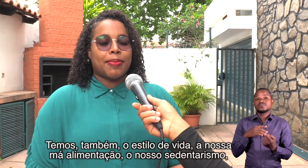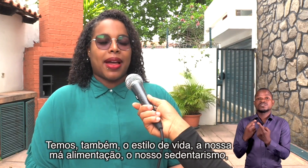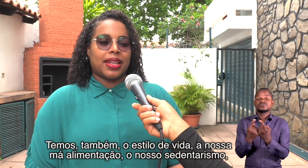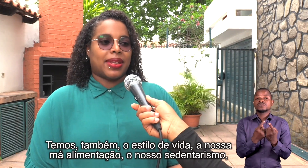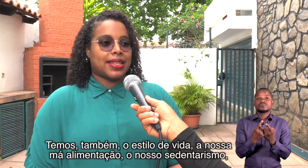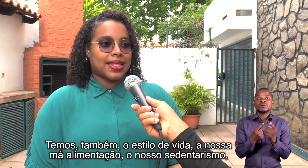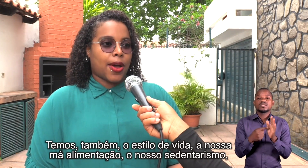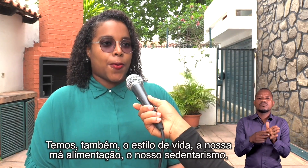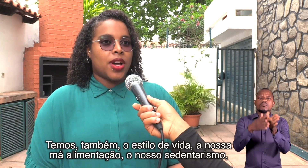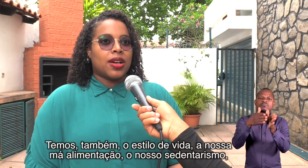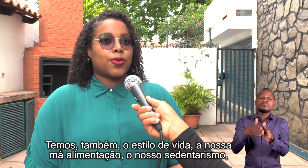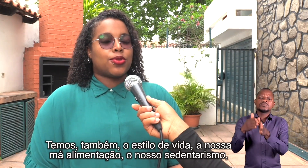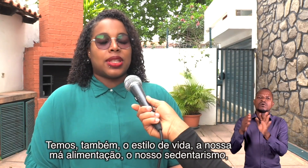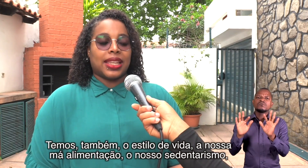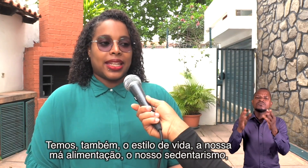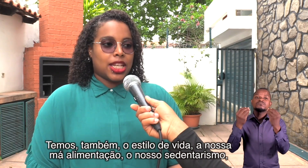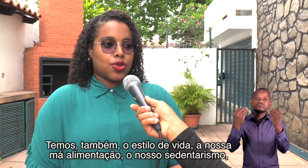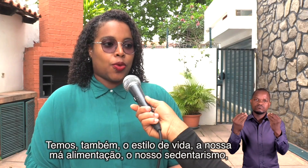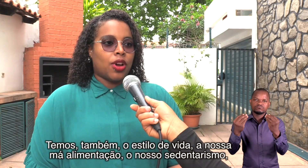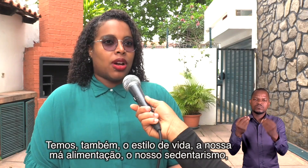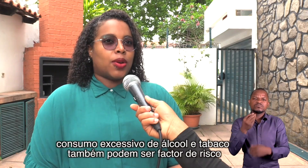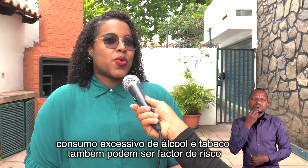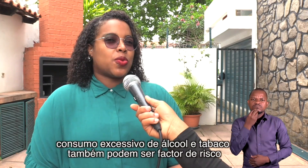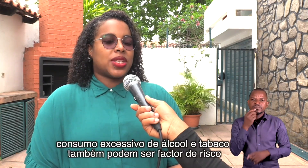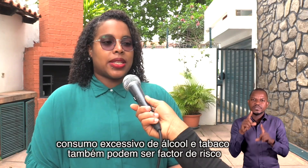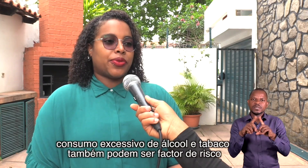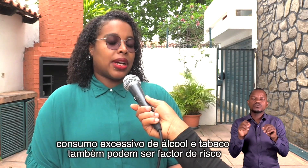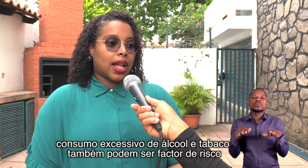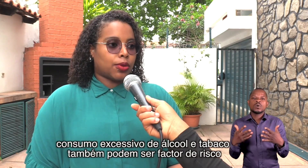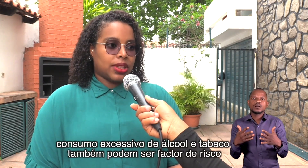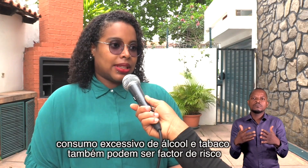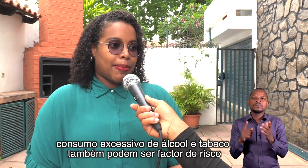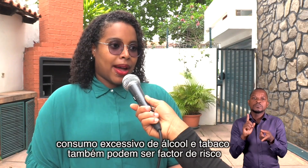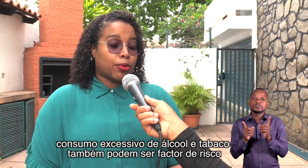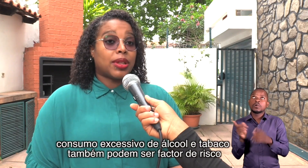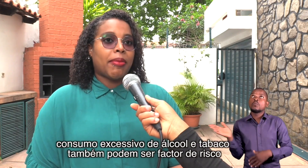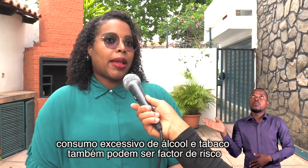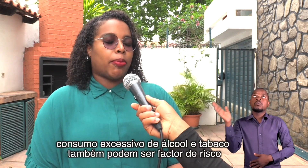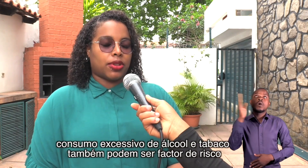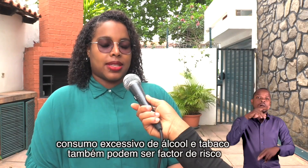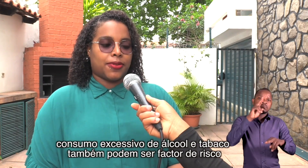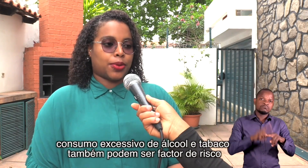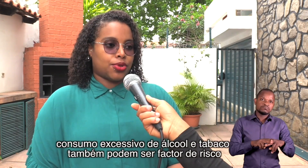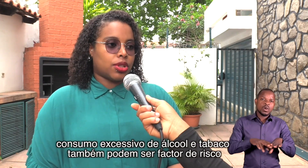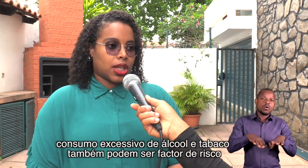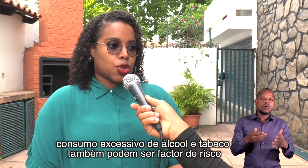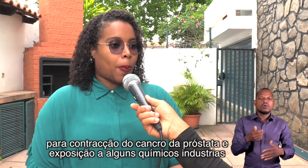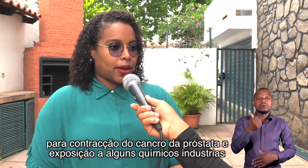má alimentação, o nosso sedentarismo, o consumo excessivo de álcool e de tabaco também podem ser fatores de risco para a